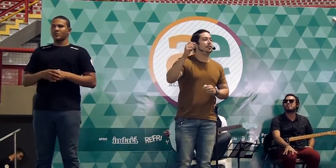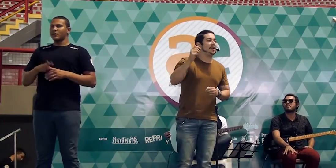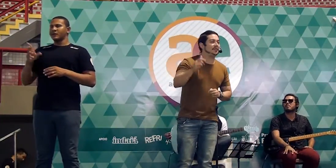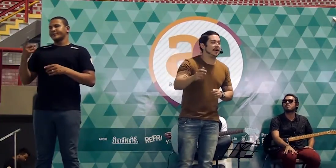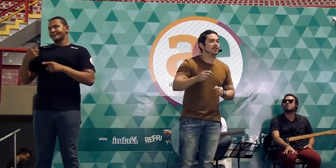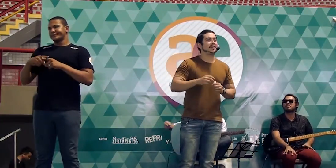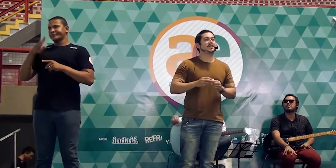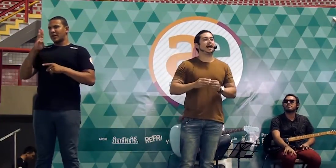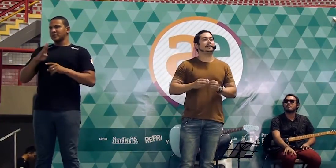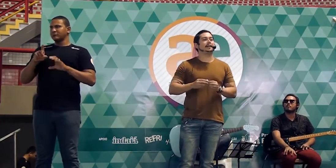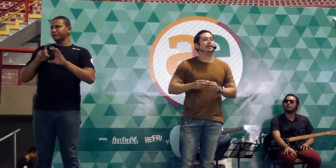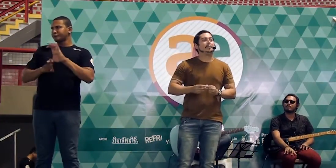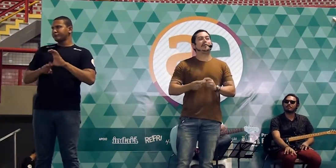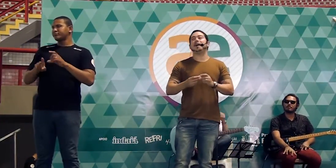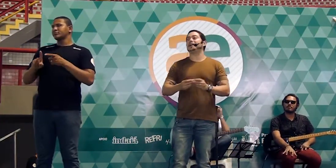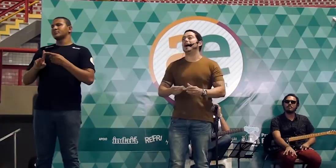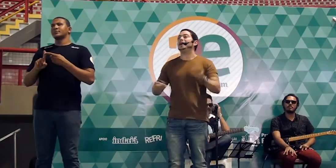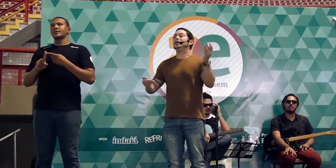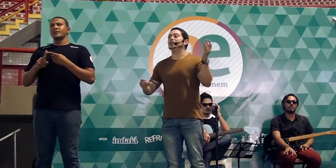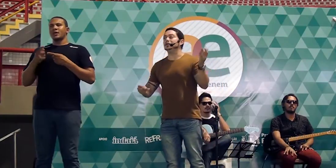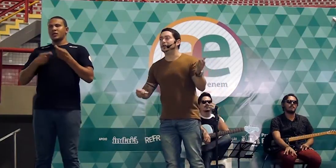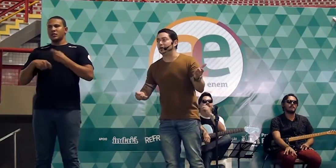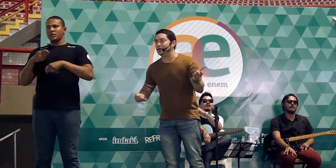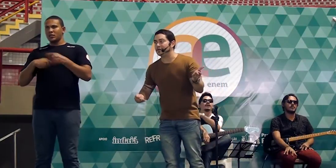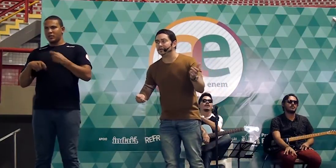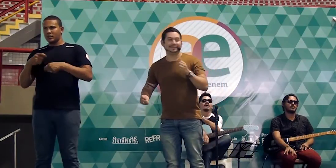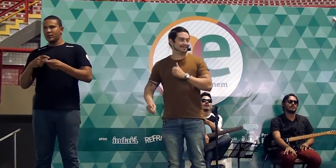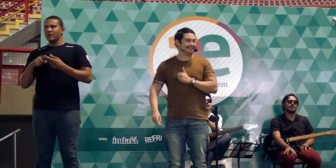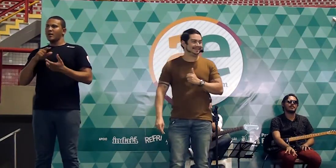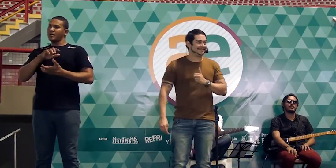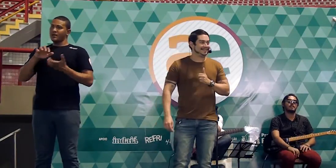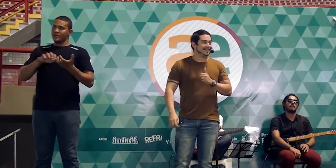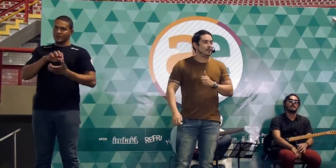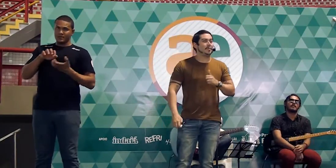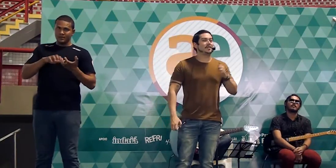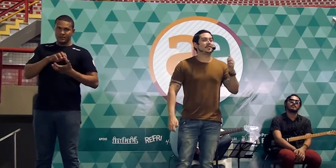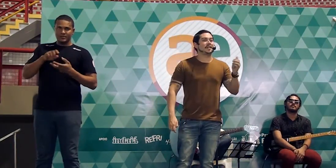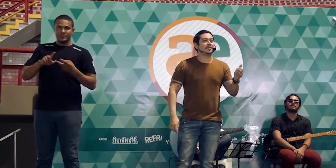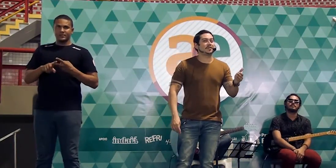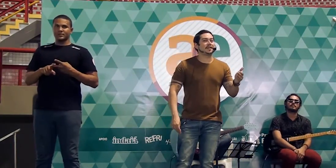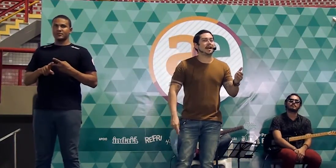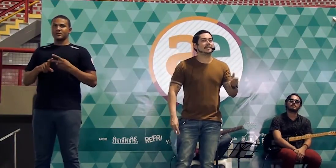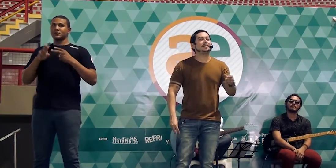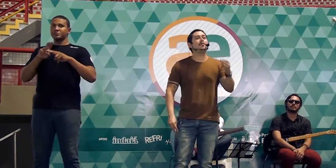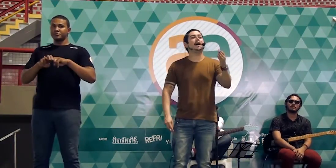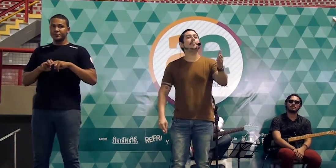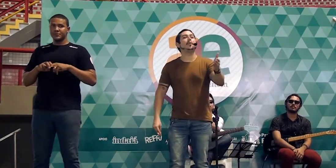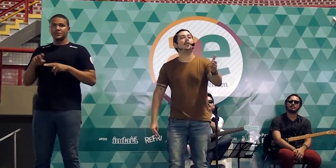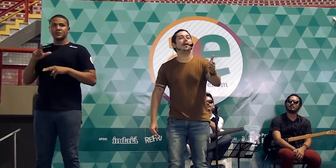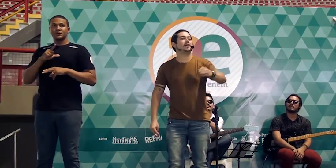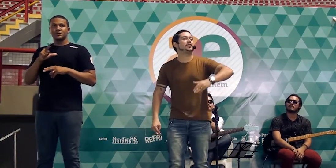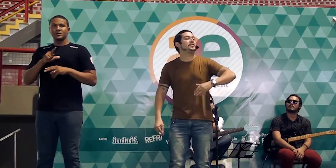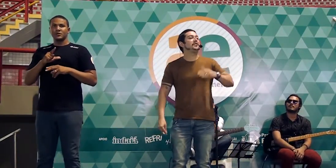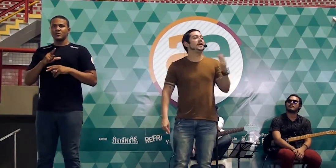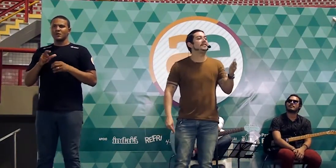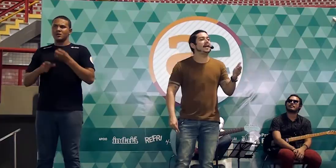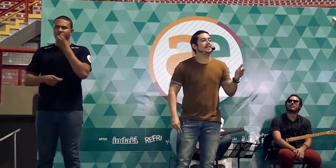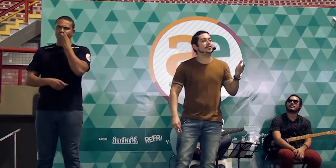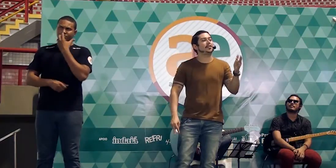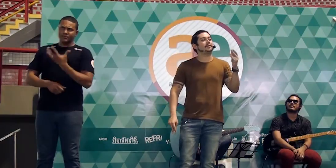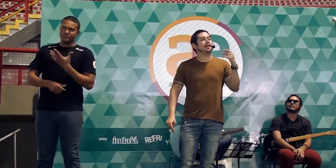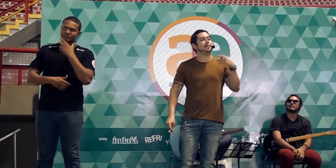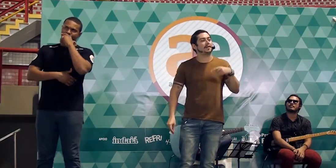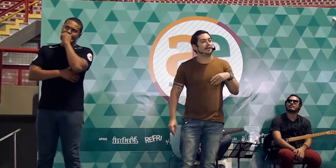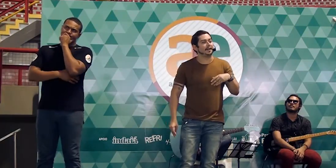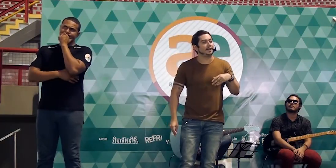com a economia fragilizada, para variar, em crise, começou a se associar, se não era bom a gente vender